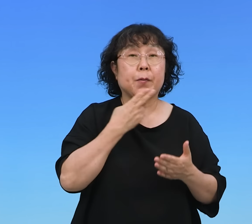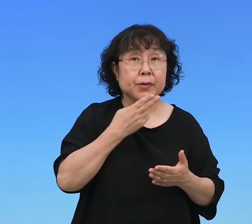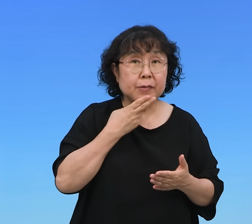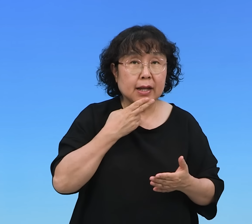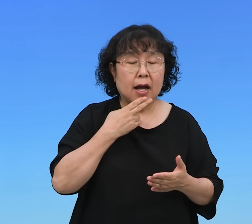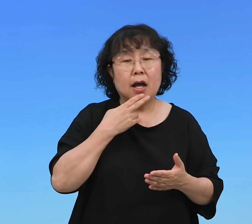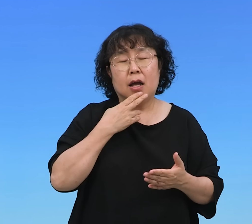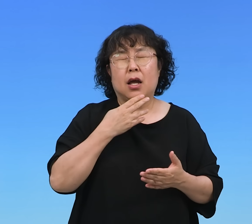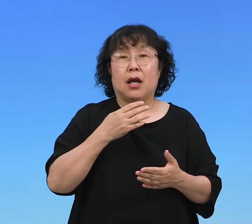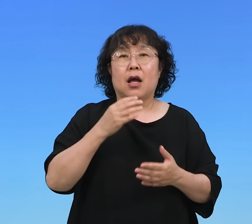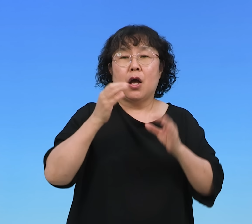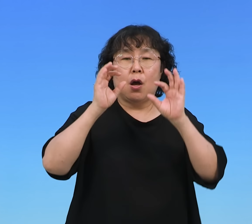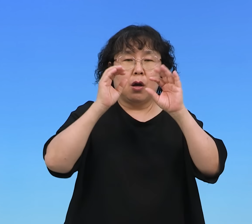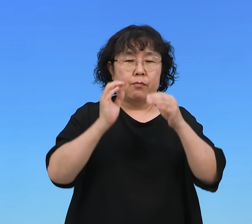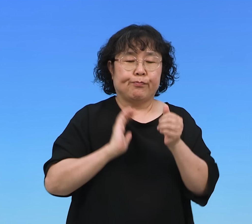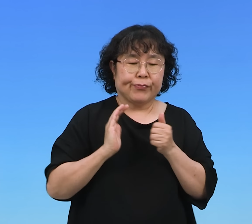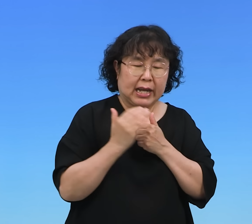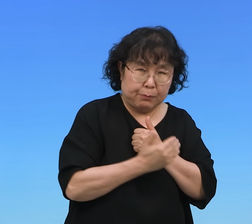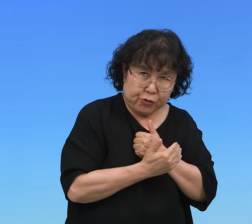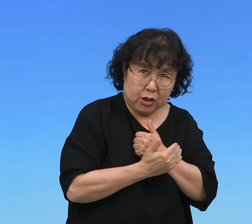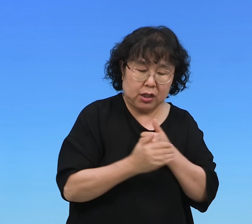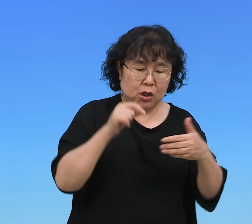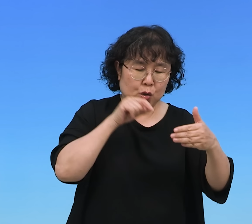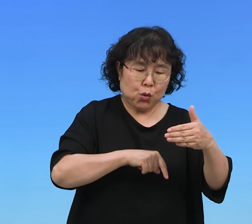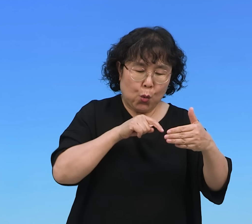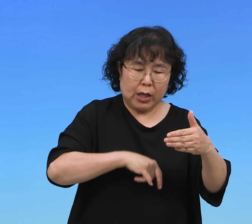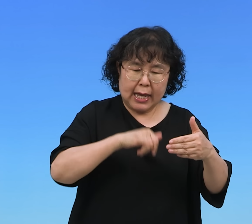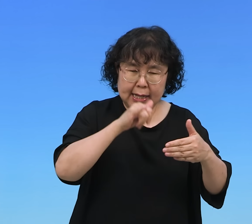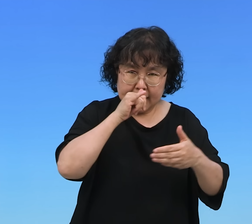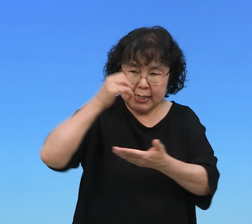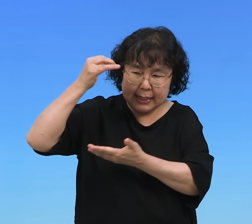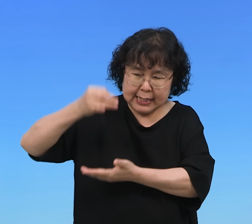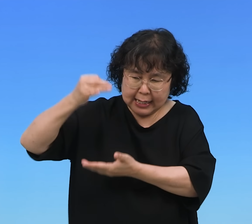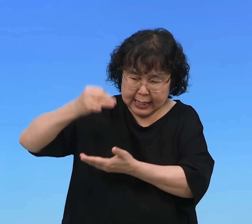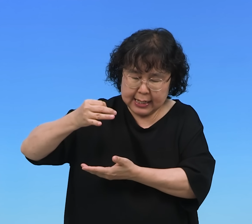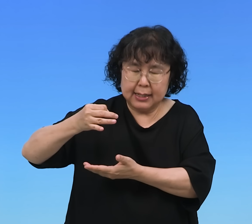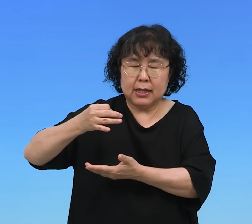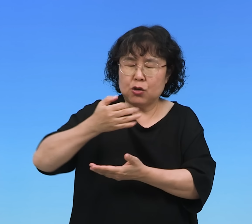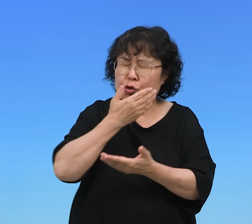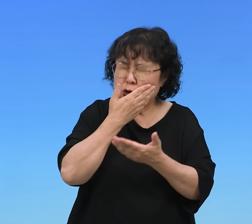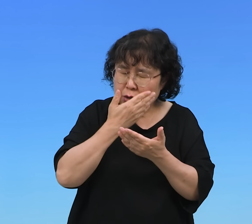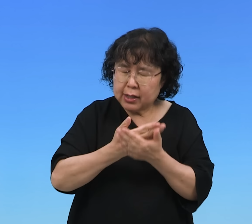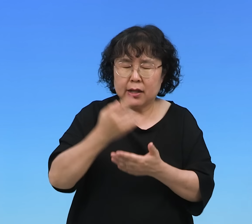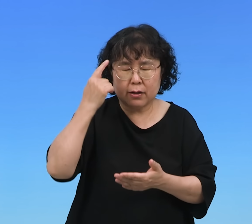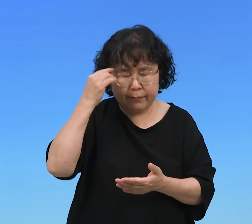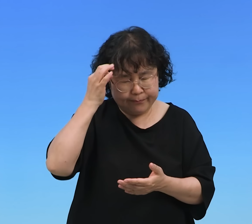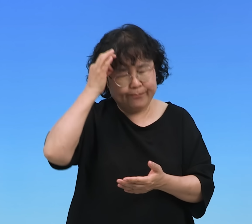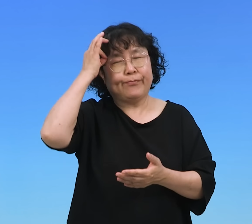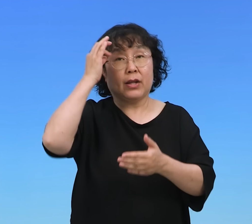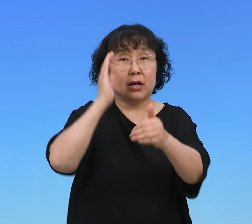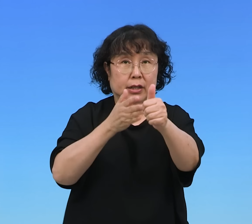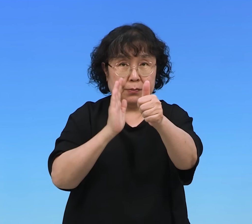오늘 저와 여러분은 너무나 급하게 살아가다가 보니까 혹시라도